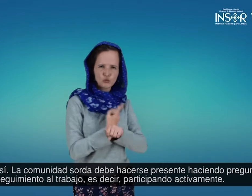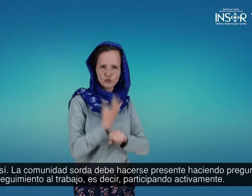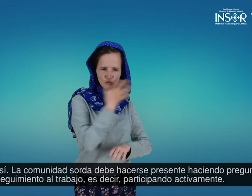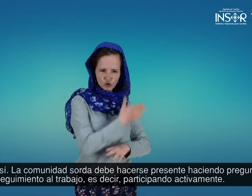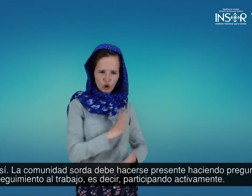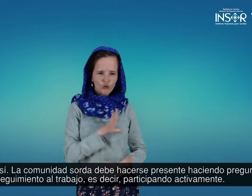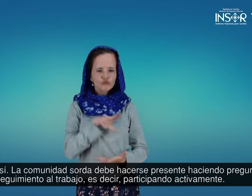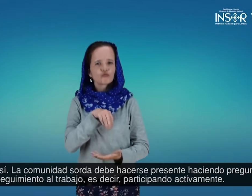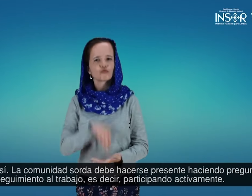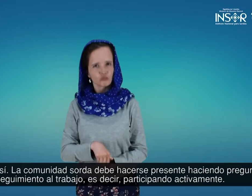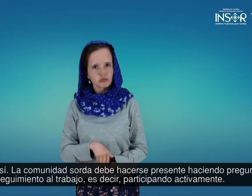activamente.